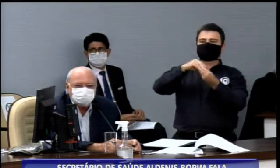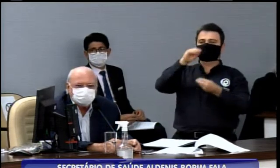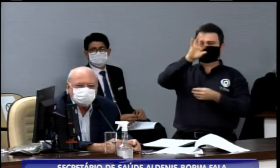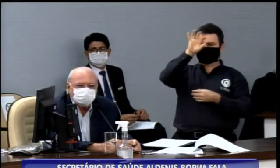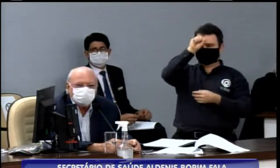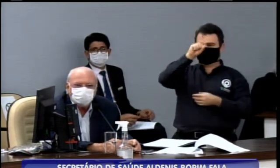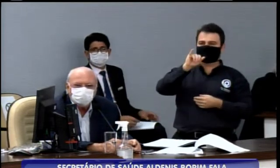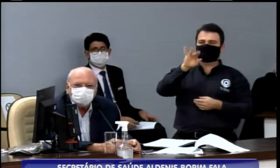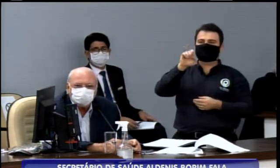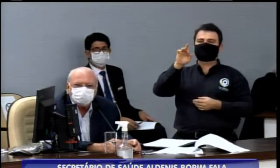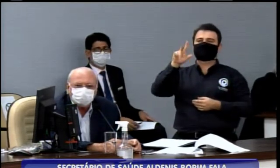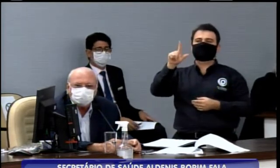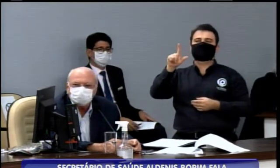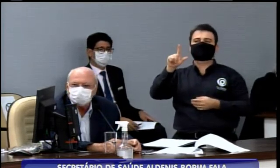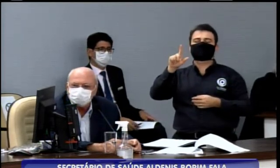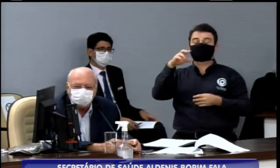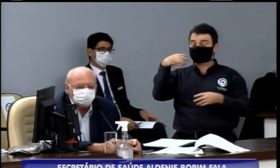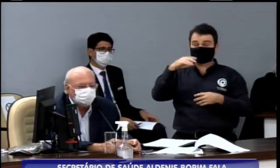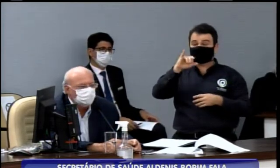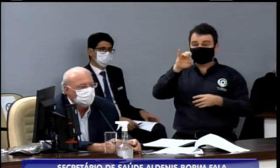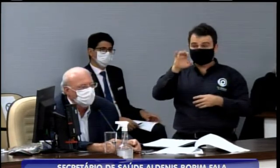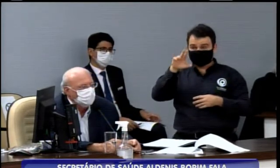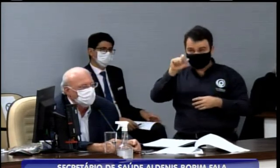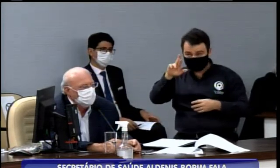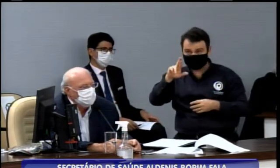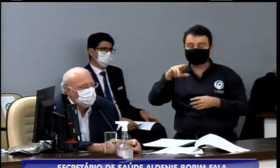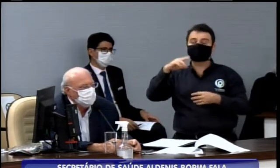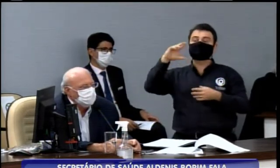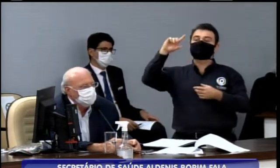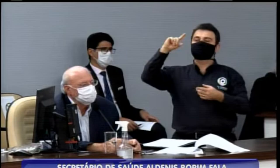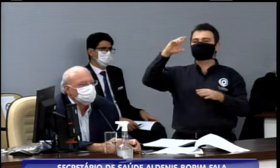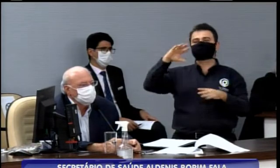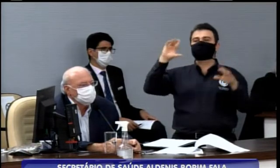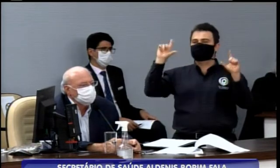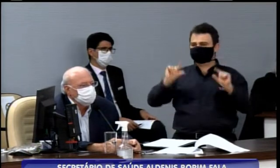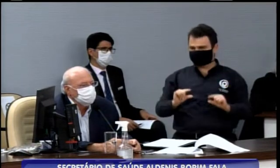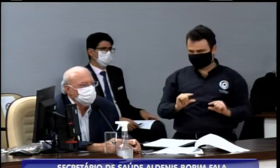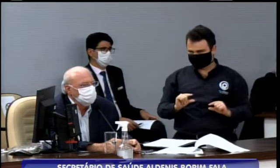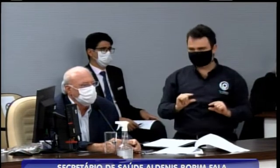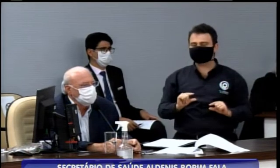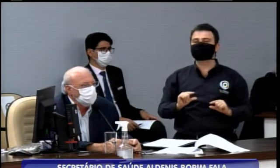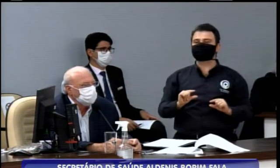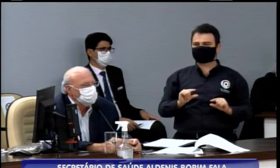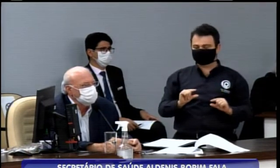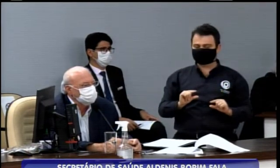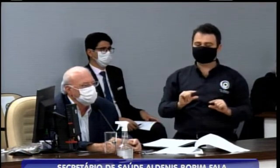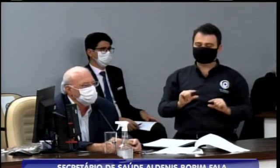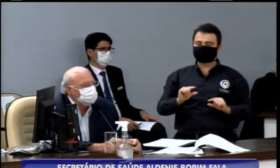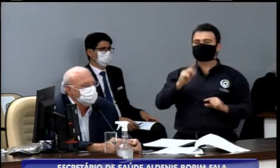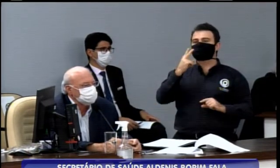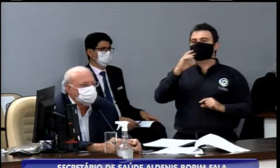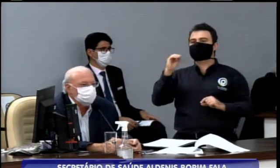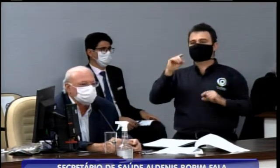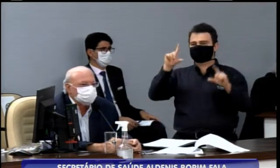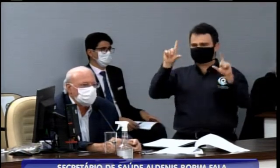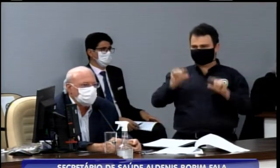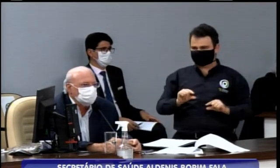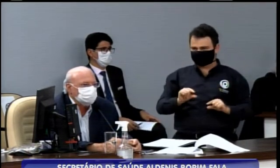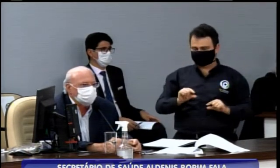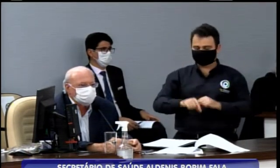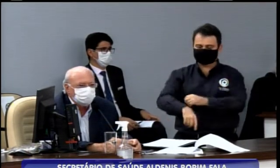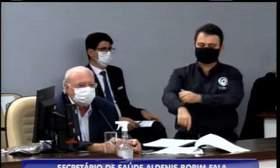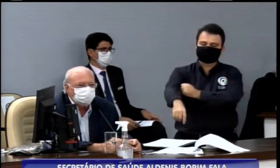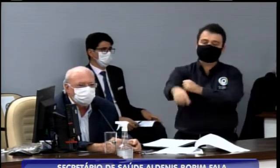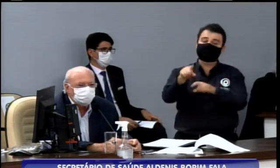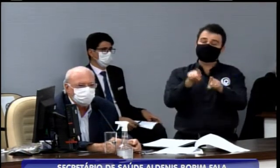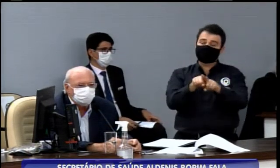de 68% dos leitos. E tivemos também aqueles hospitais que deixaram